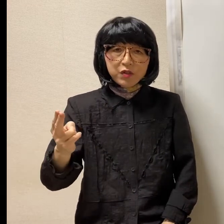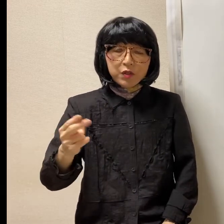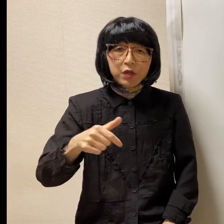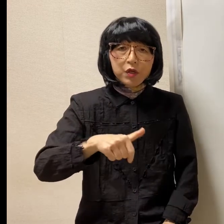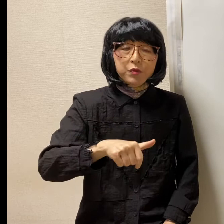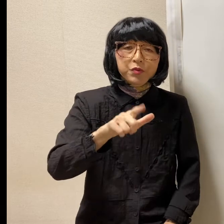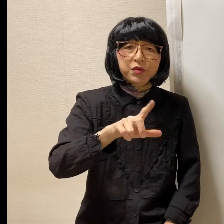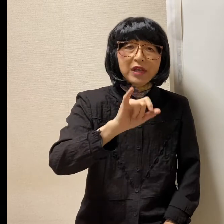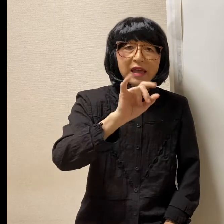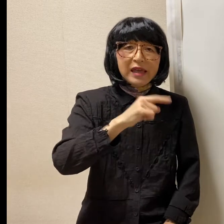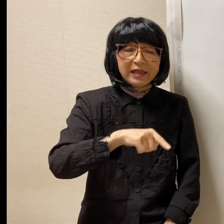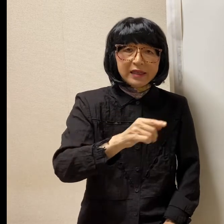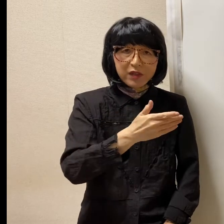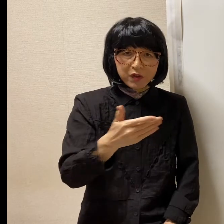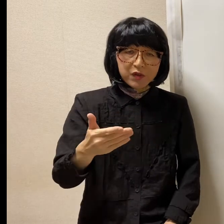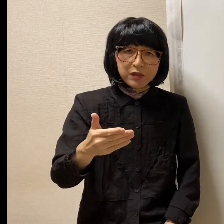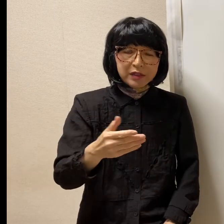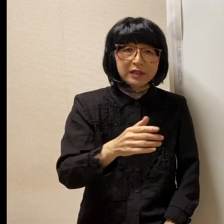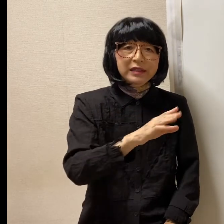I enjoyed playing tennis.